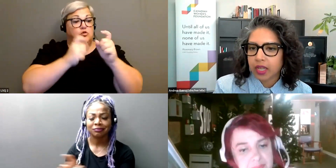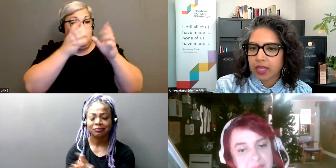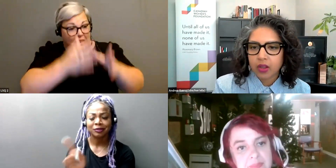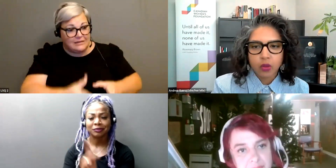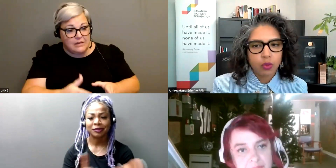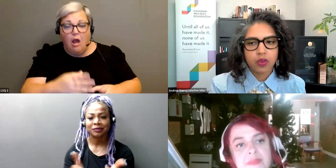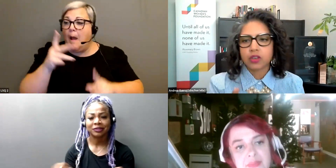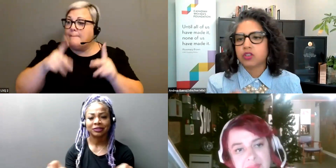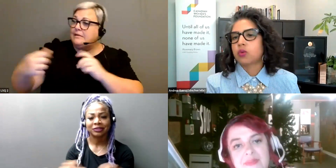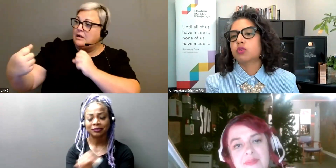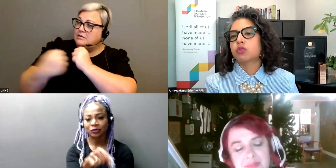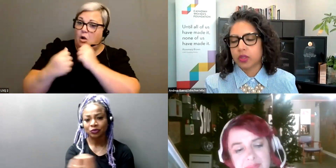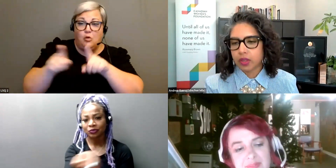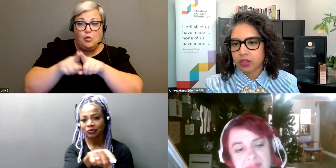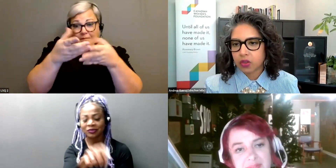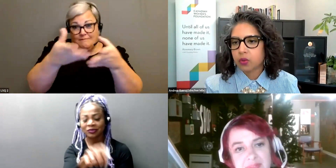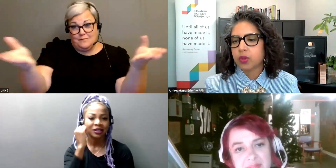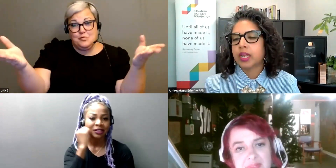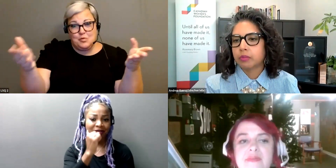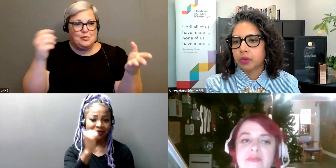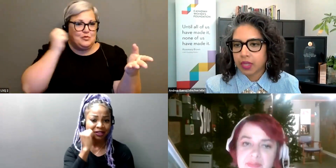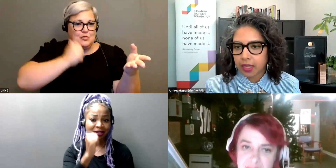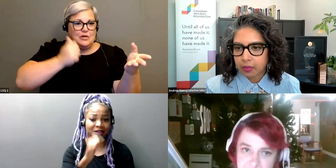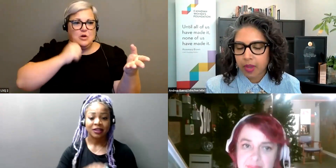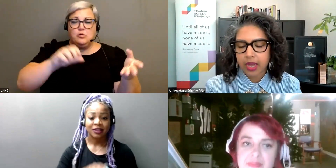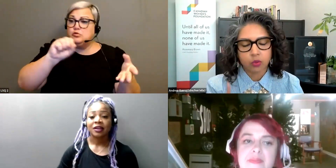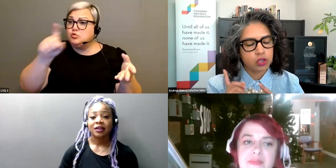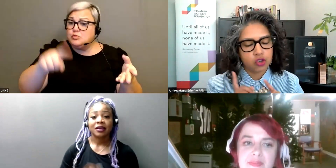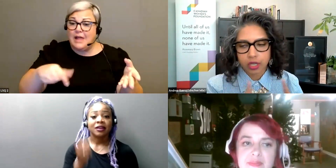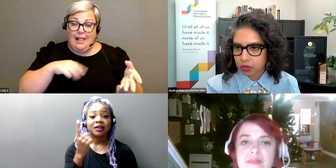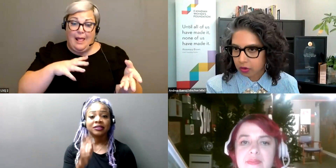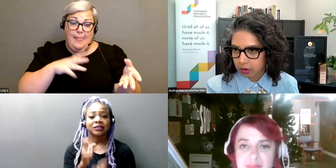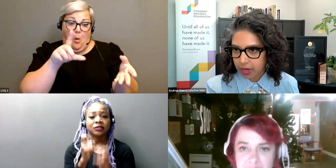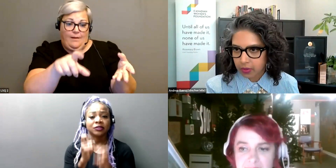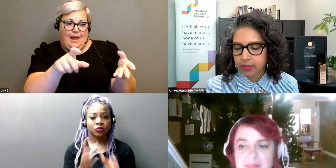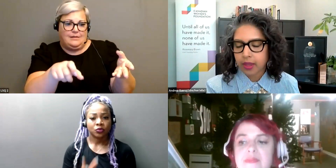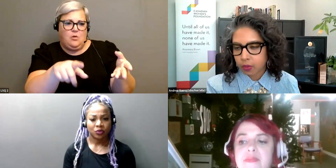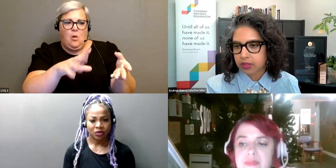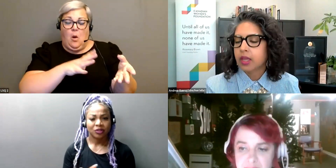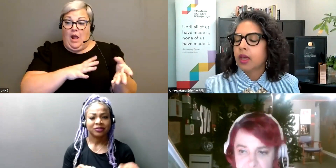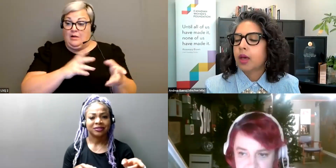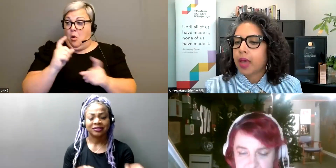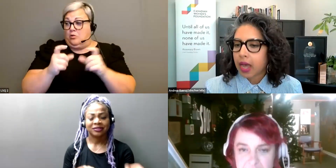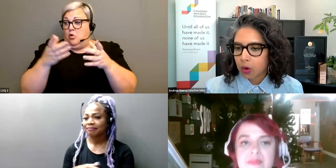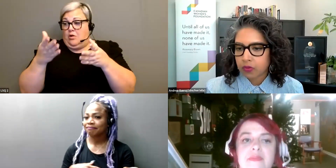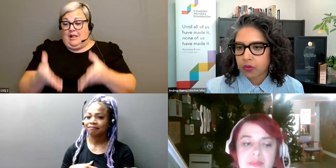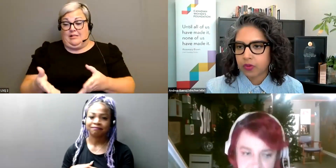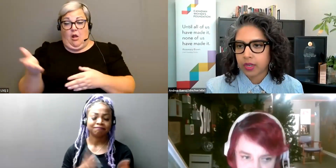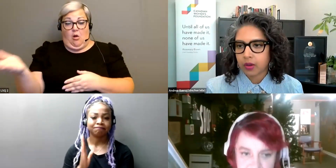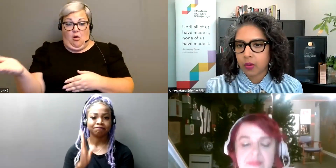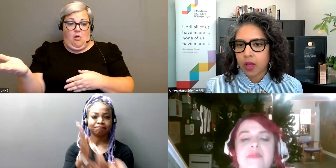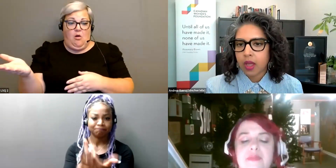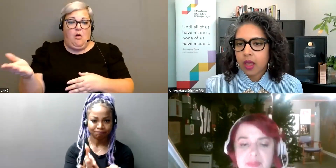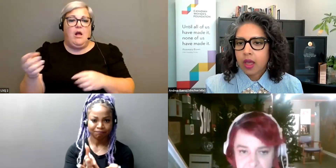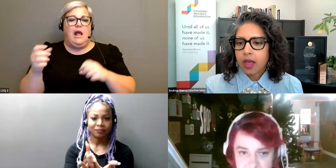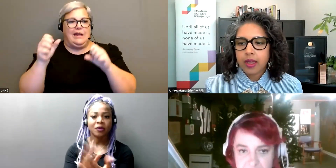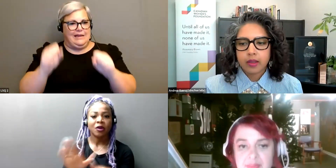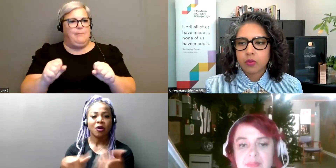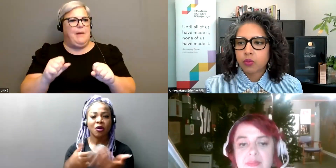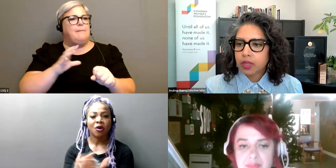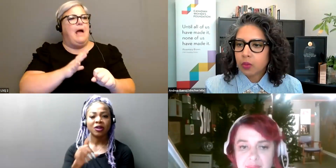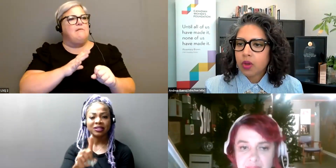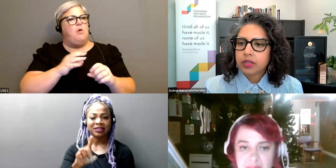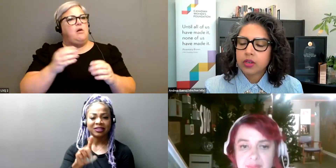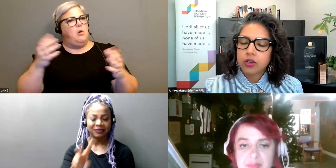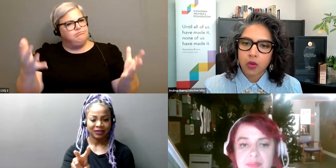nous soutiennent, comme vous, tous les jours. Suzanne, j'ai une question pour vous. Nous avons des donateurs ici qui permettent d'avoir l'impact que